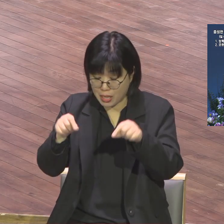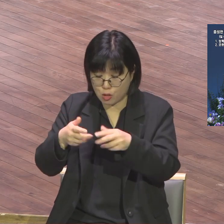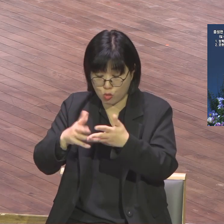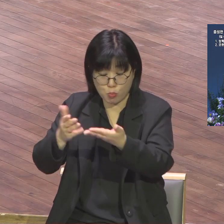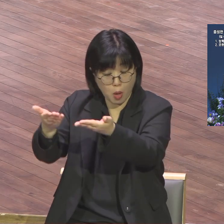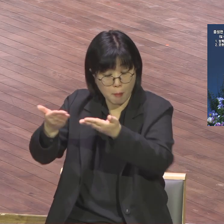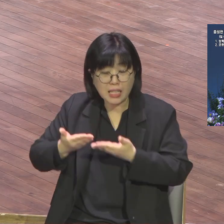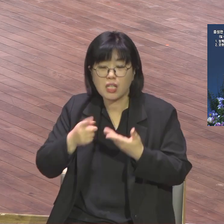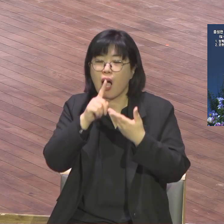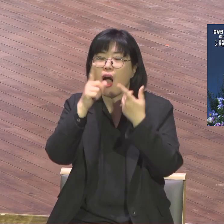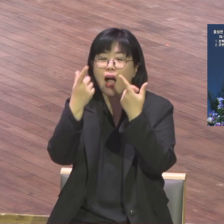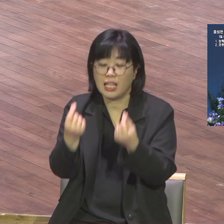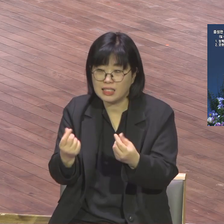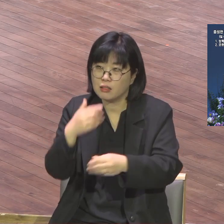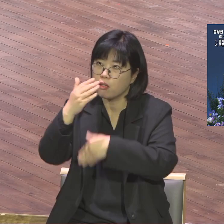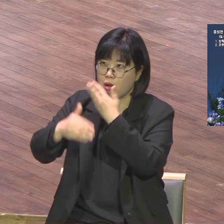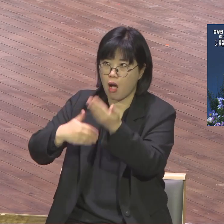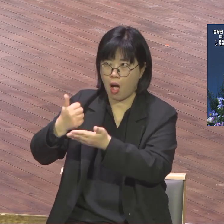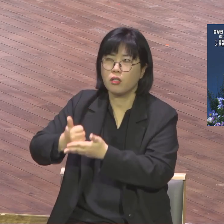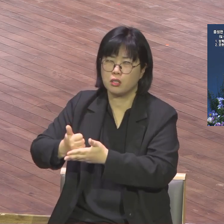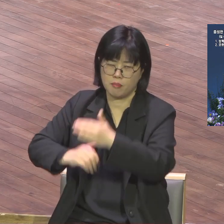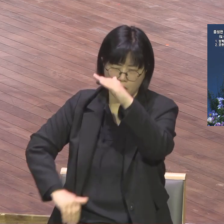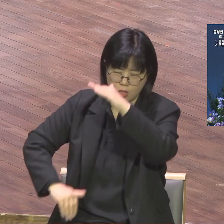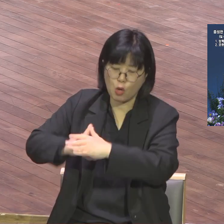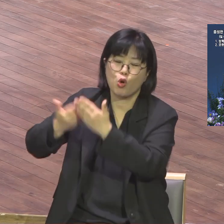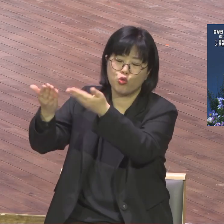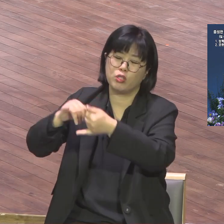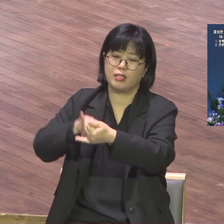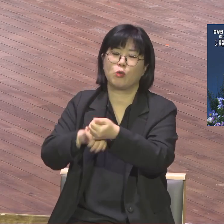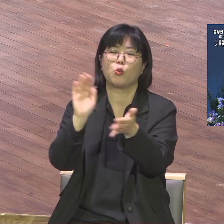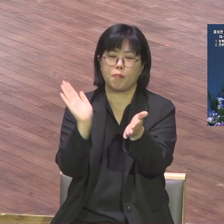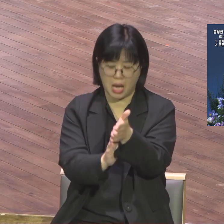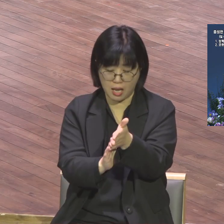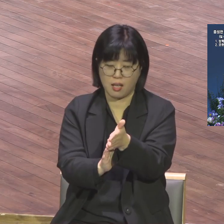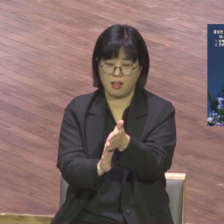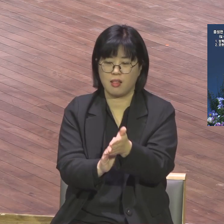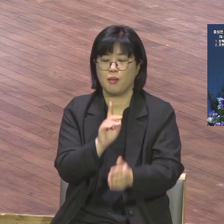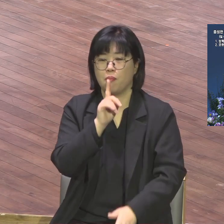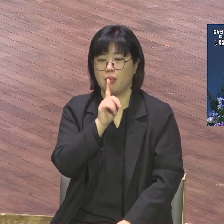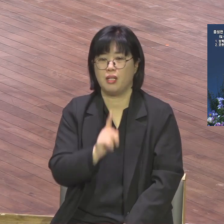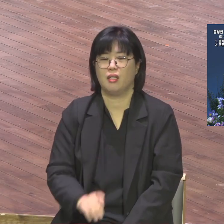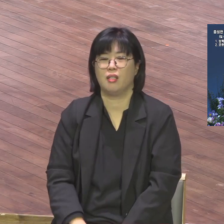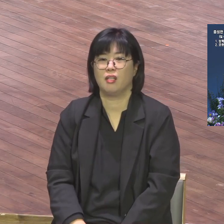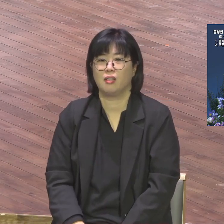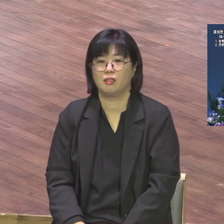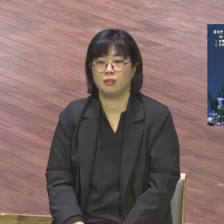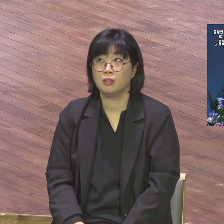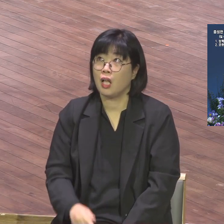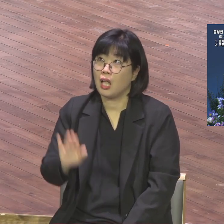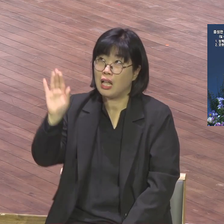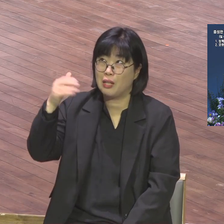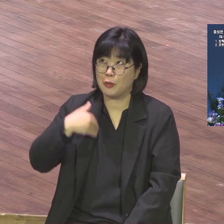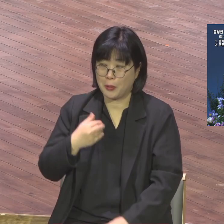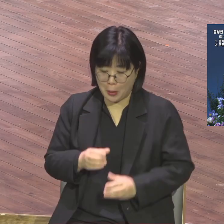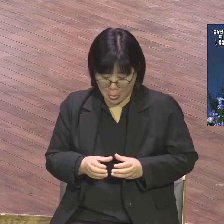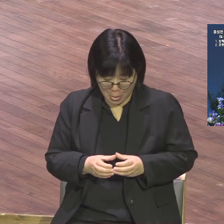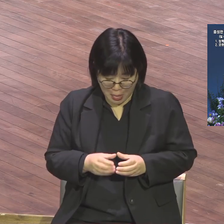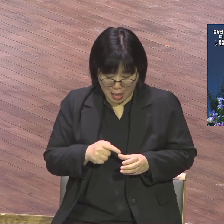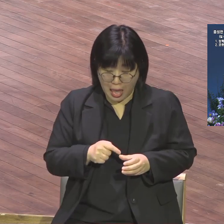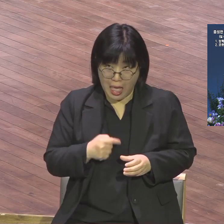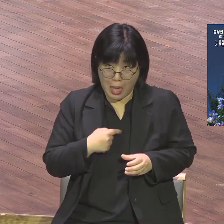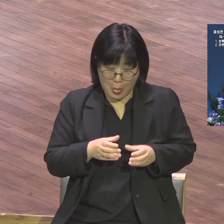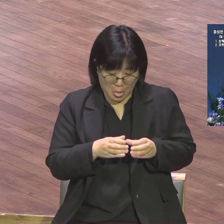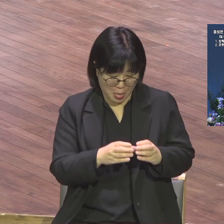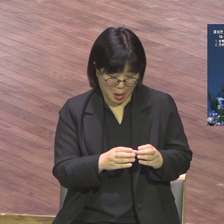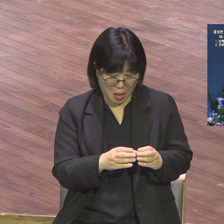하나도 안 바꿔요. 하나님의 스케일은 그냥 맨날 종발이 그거를 자기 수준에 못 벗어나. 사도 바울은 에베소